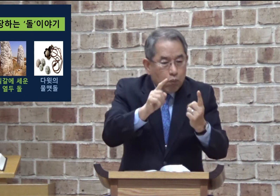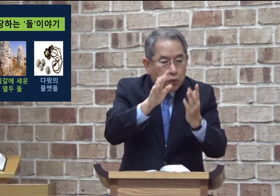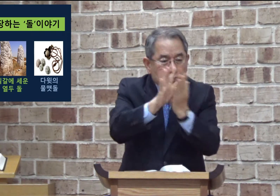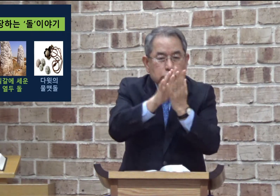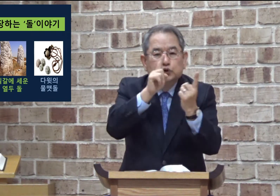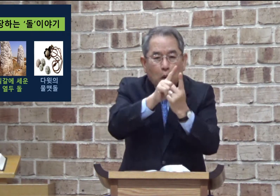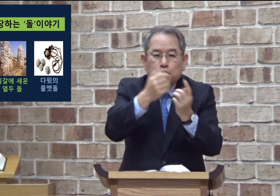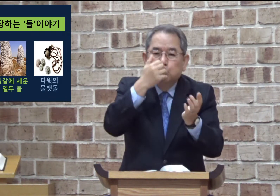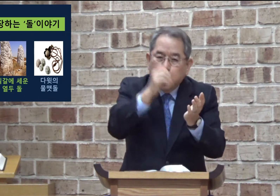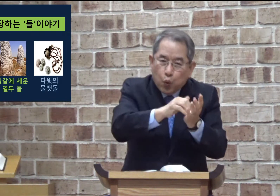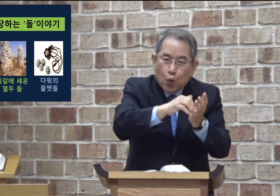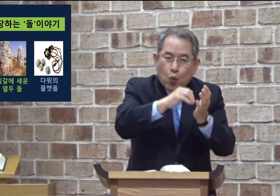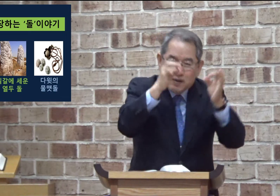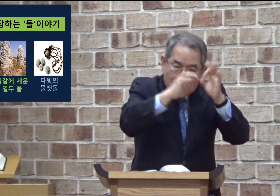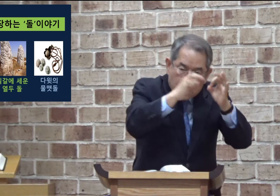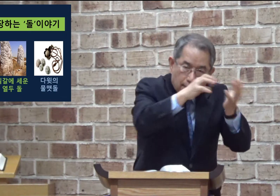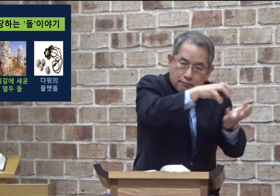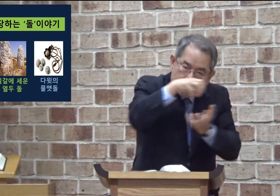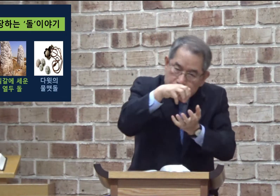만드시고 직접